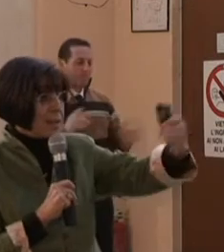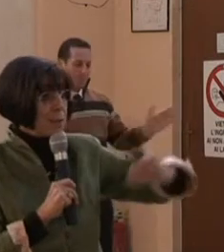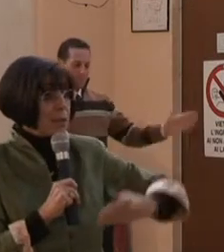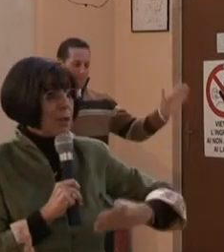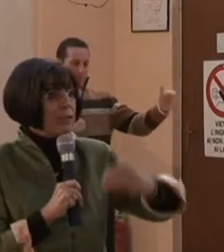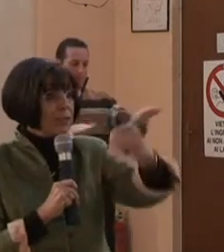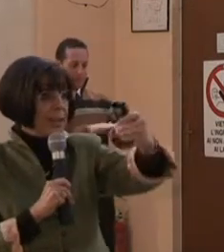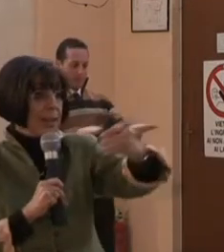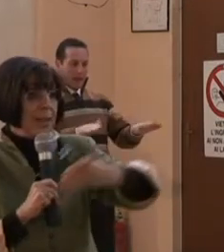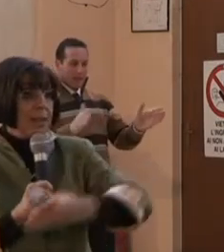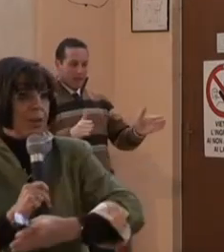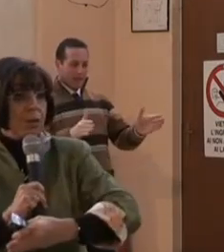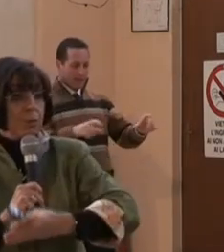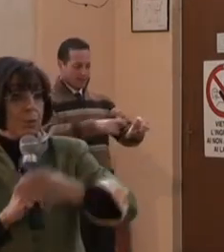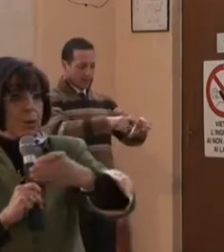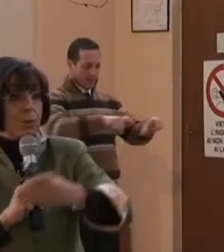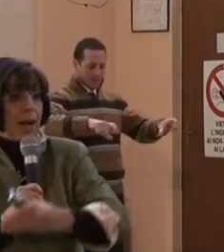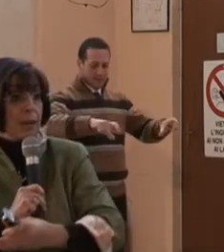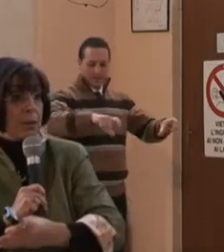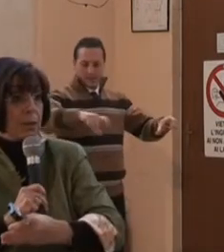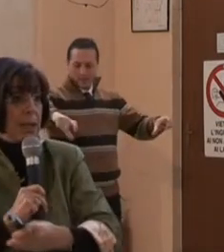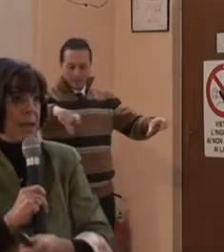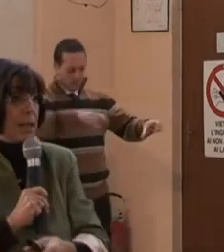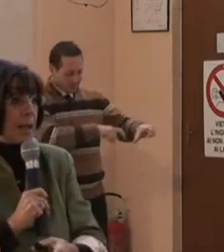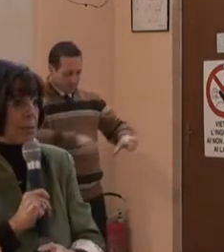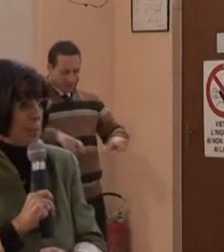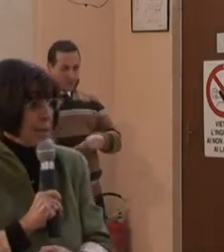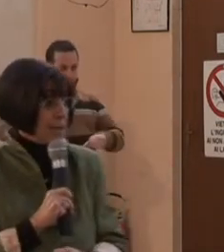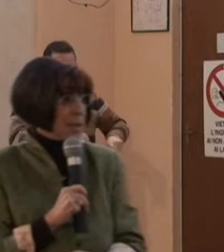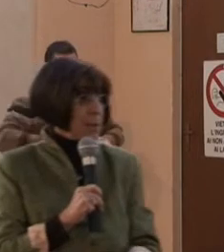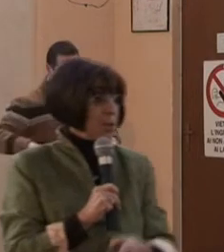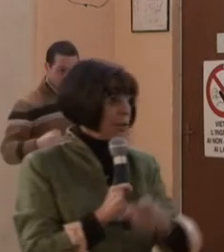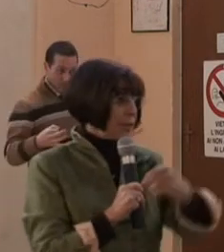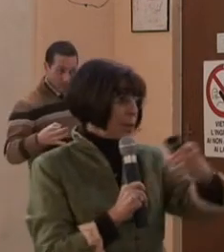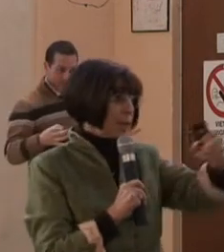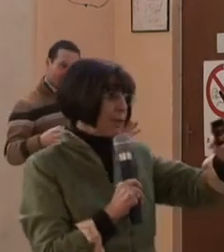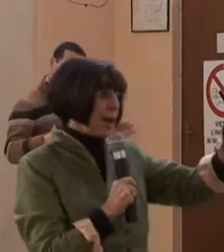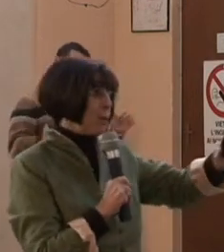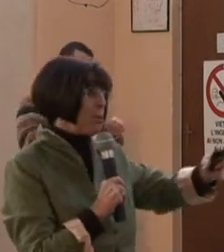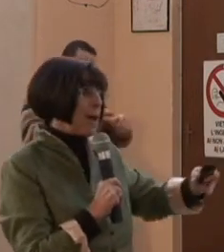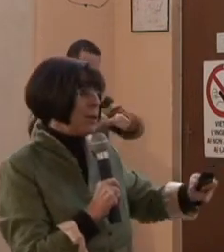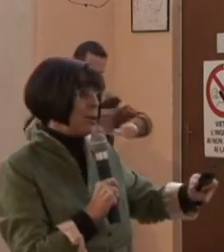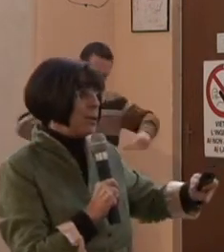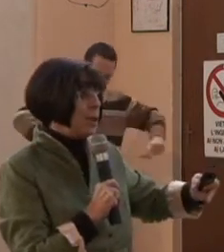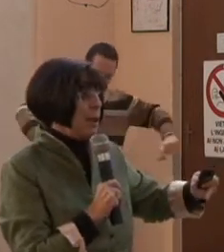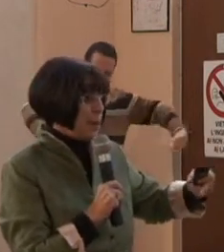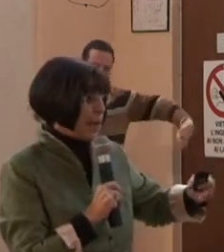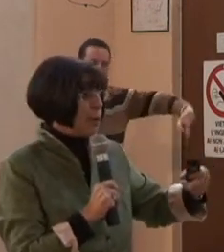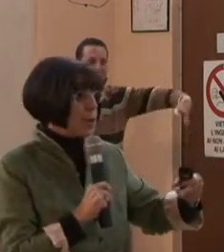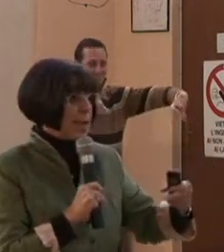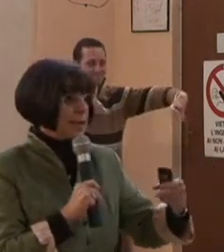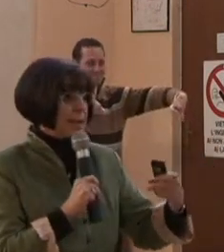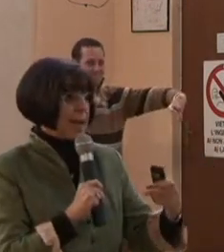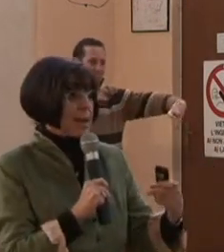classica sistemazione a file, no? Uno dietro l'altro, la sistemazione a ferro di cavallo è meglio